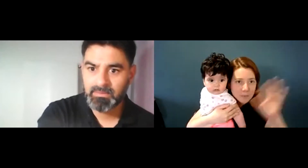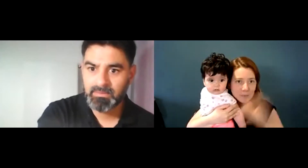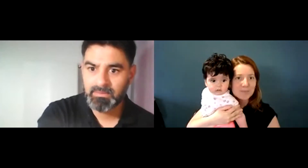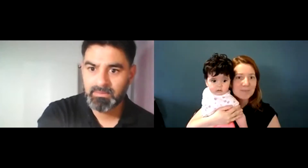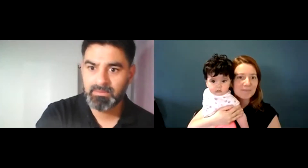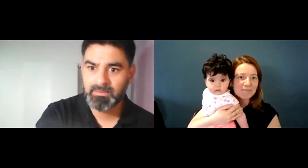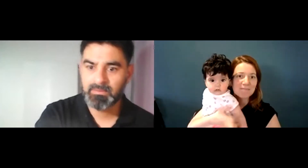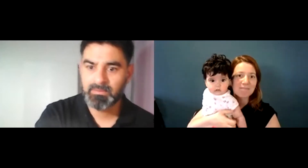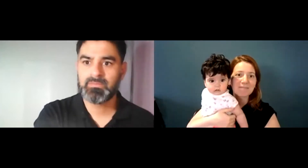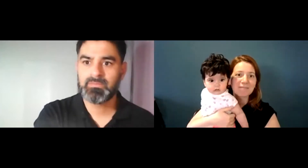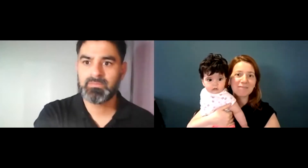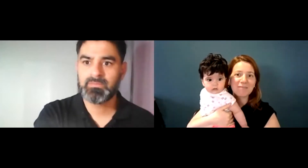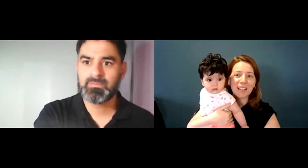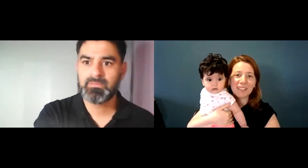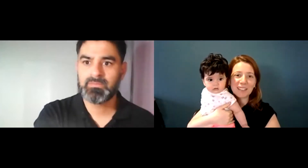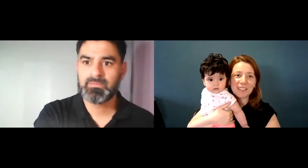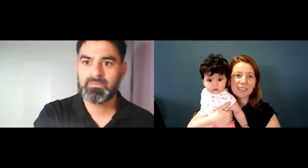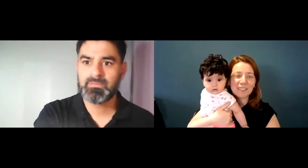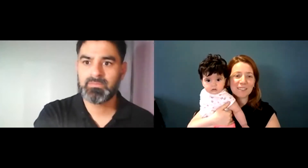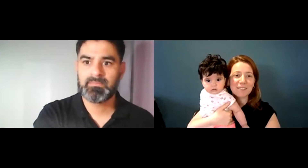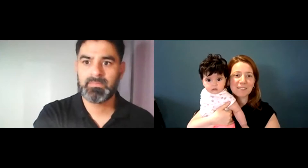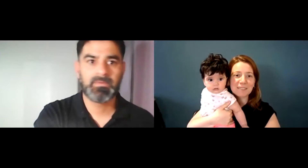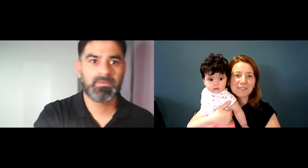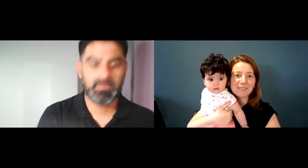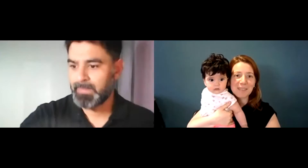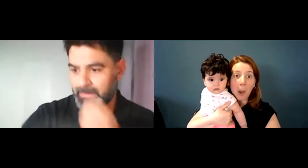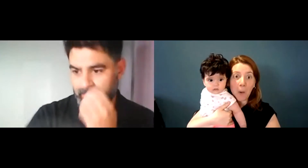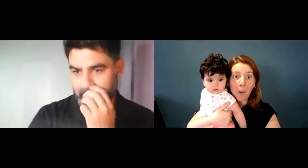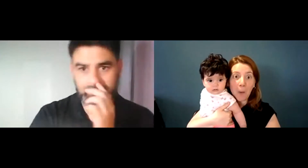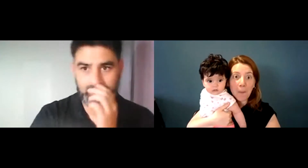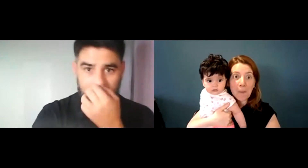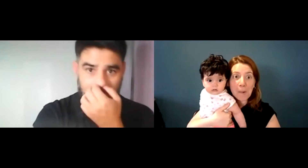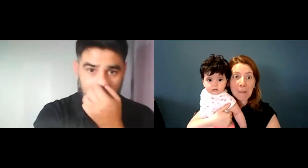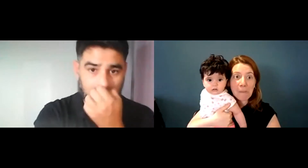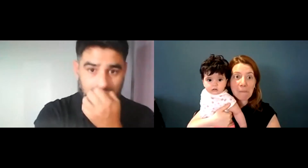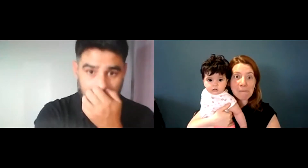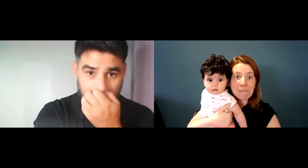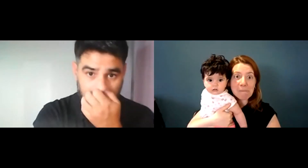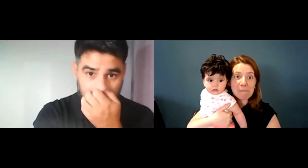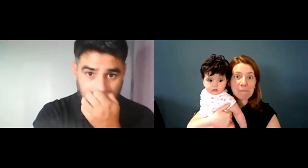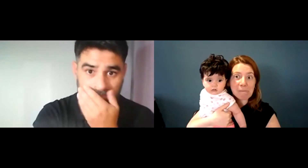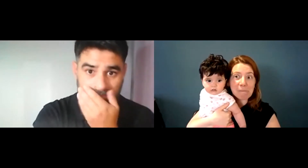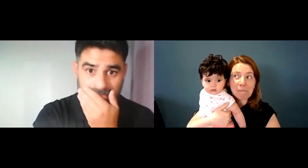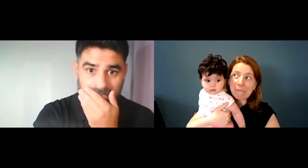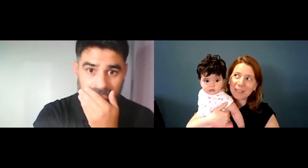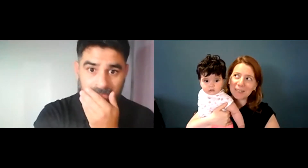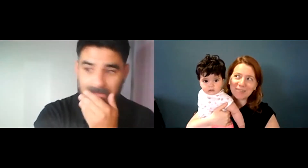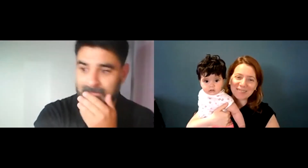¡Hola! ¡Hola! ¡Qué hermosa! ¡Linda! ¡Mira la cara de tu